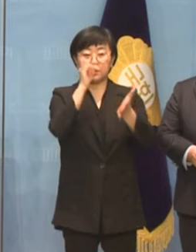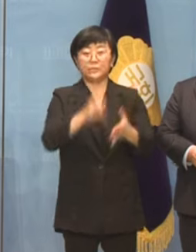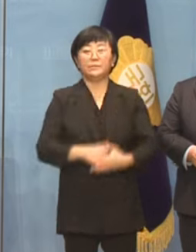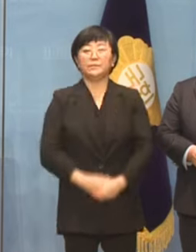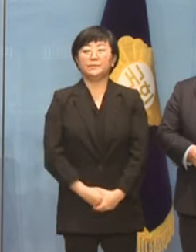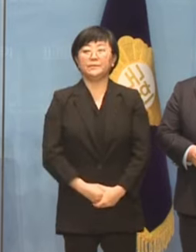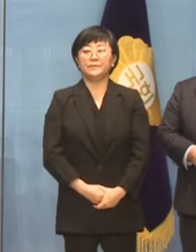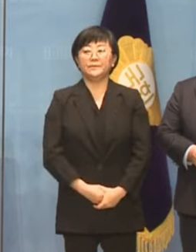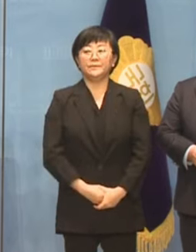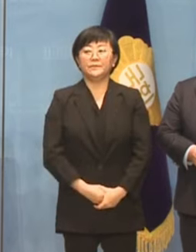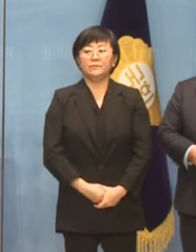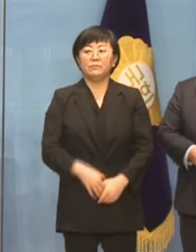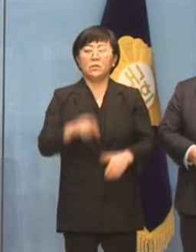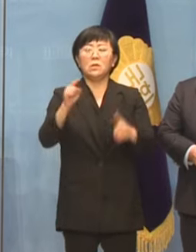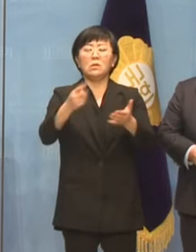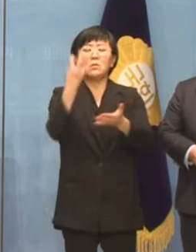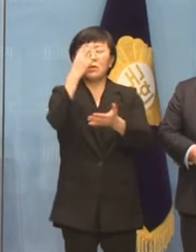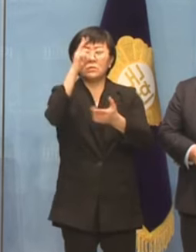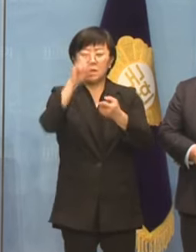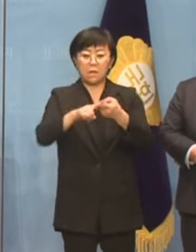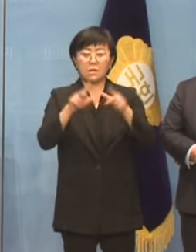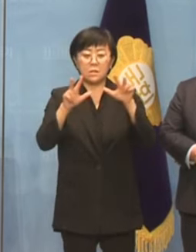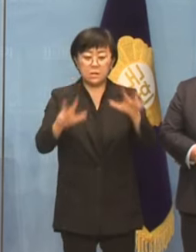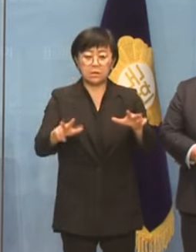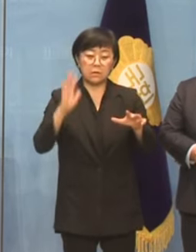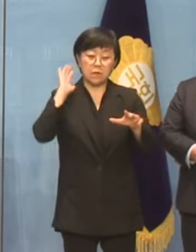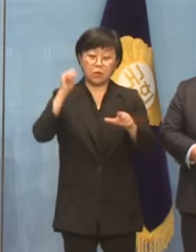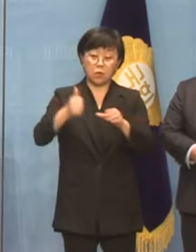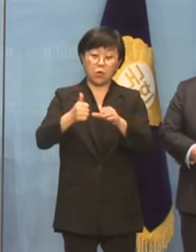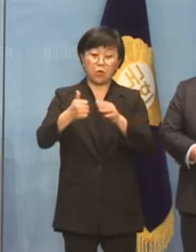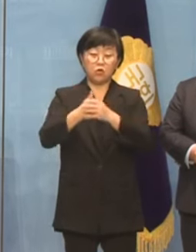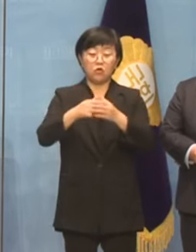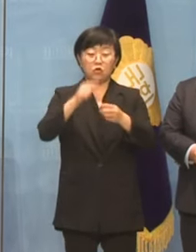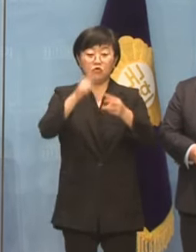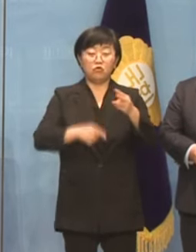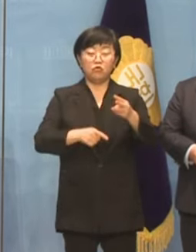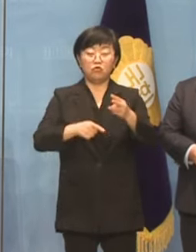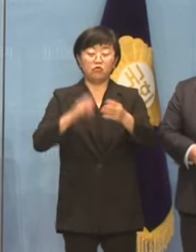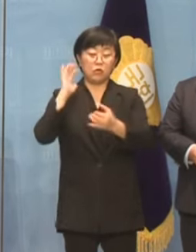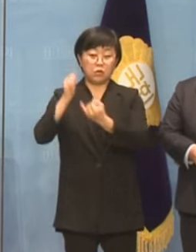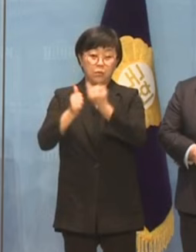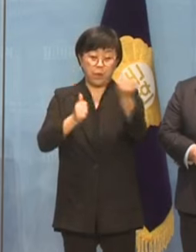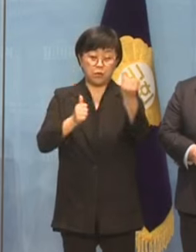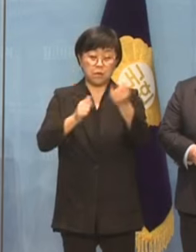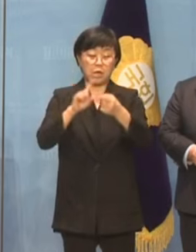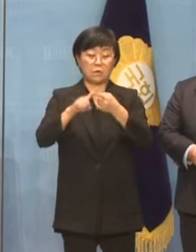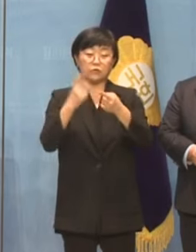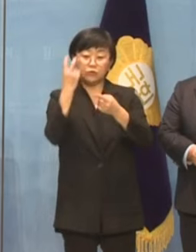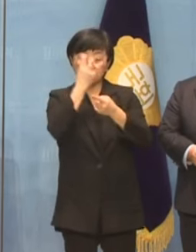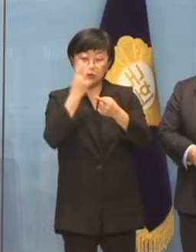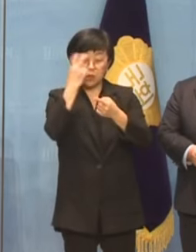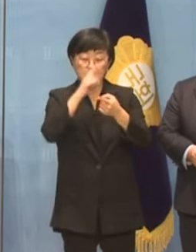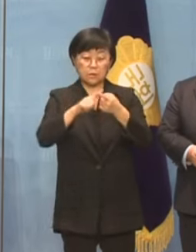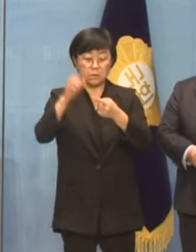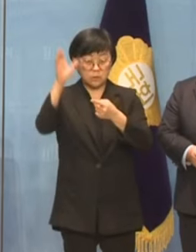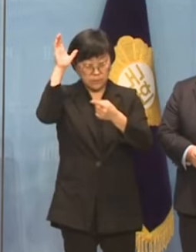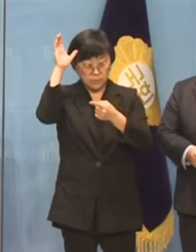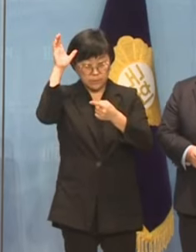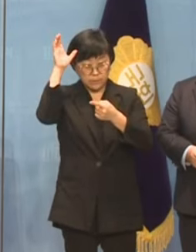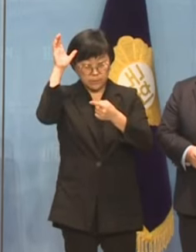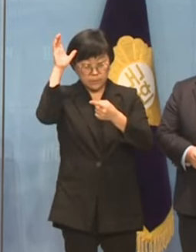있습니다. 이런 검찰에서 이제는 대통령이 된 윤석열의 배우자를 수사할 것이라는 기대는